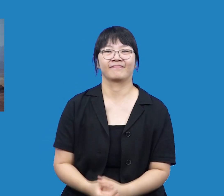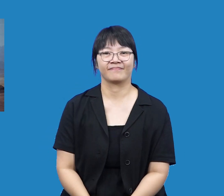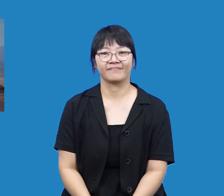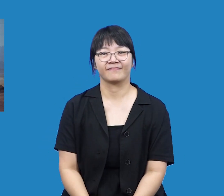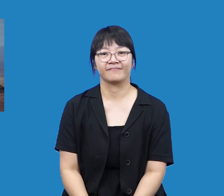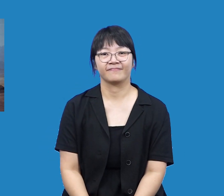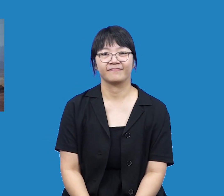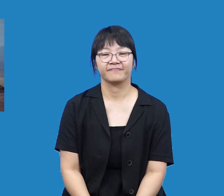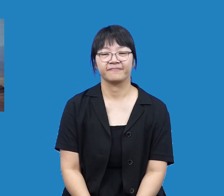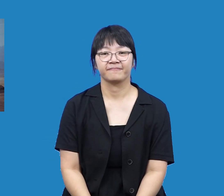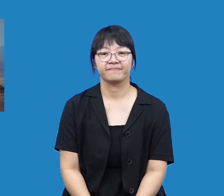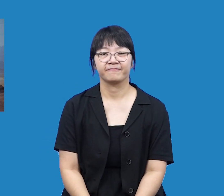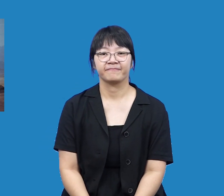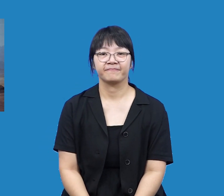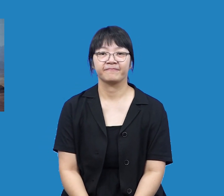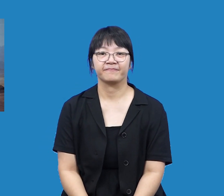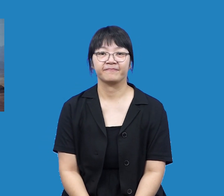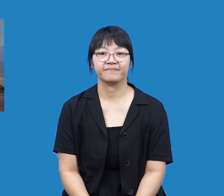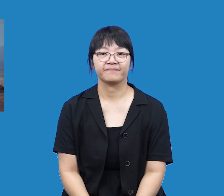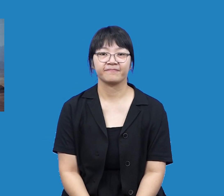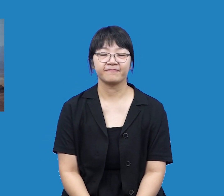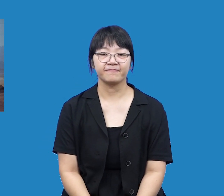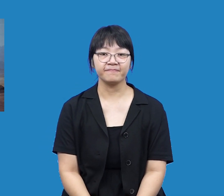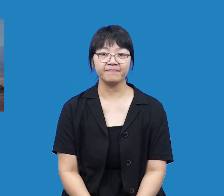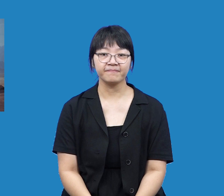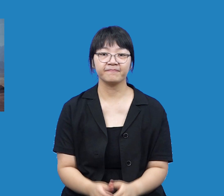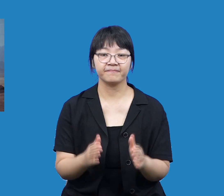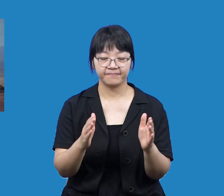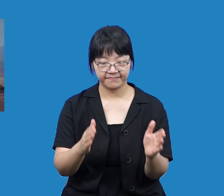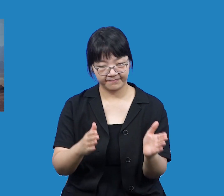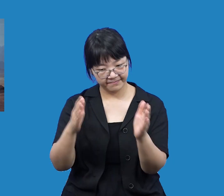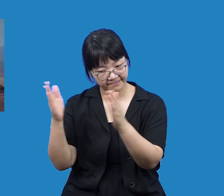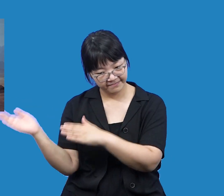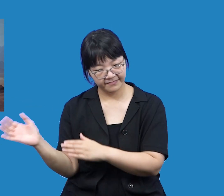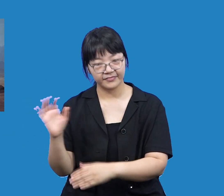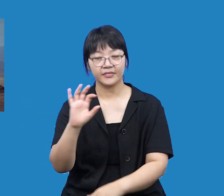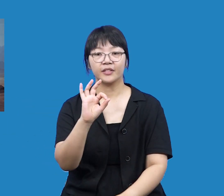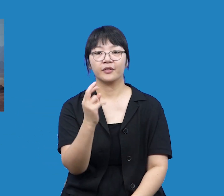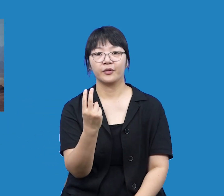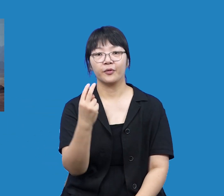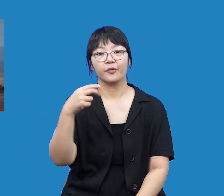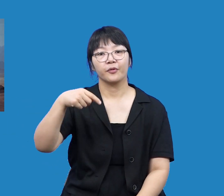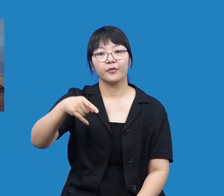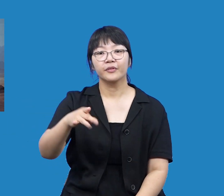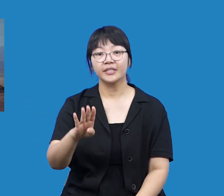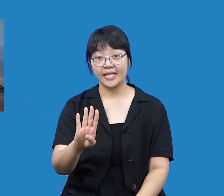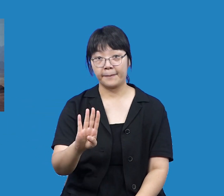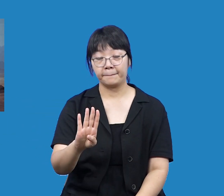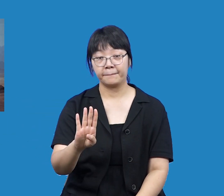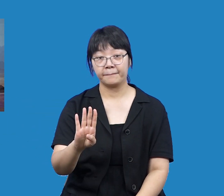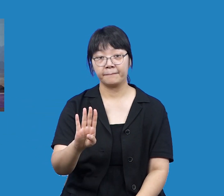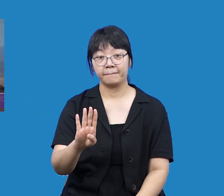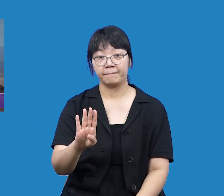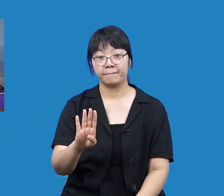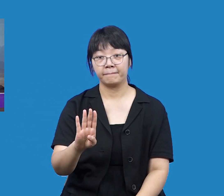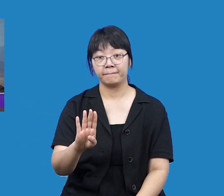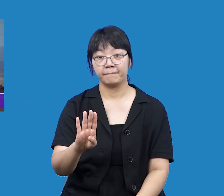아멘. 자, 어떻게 요셉은 자신의 온유함을 표현했습니까? 두